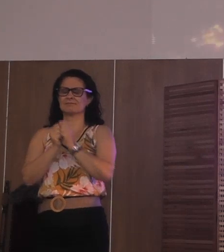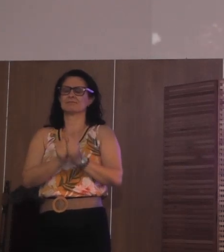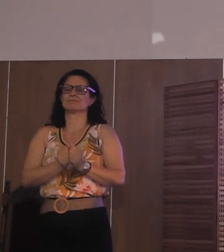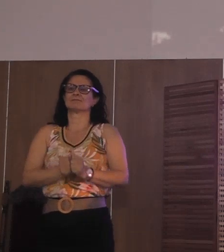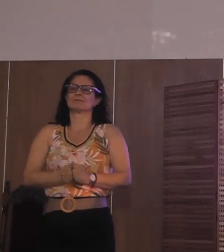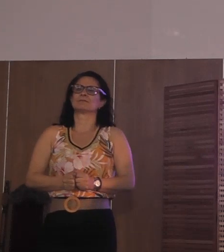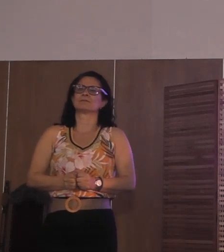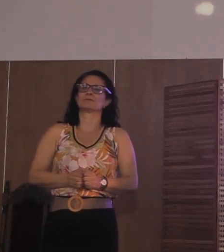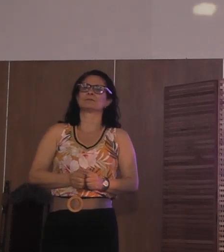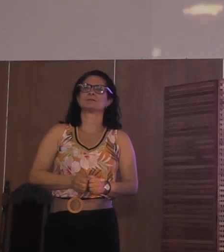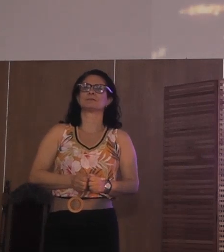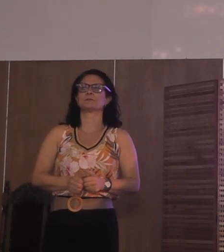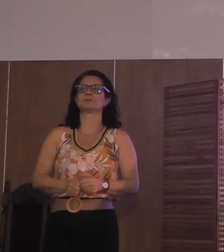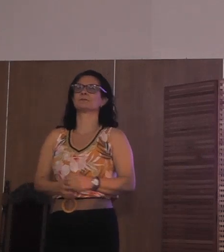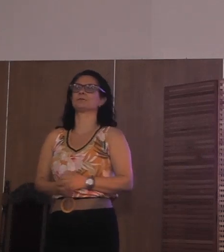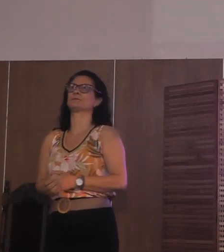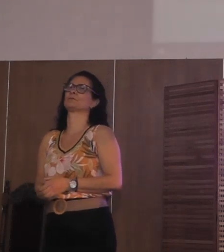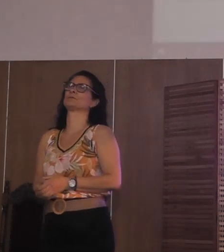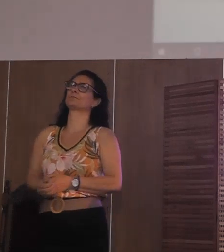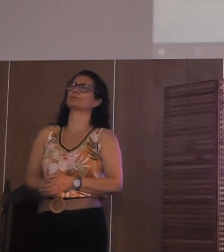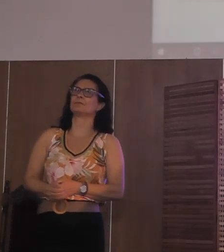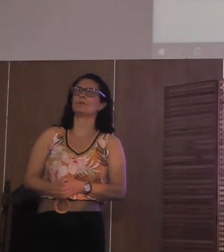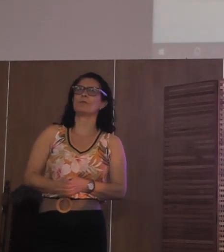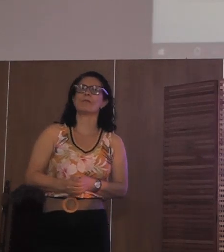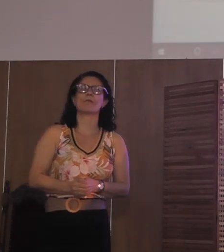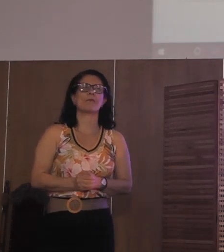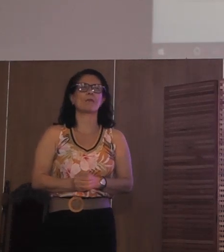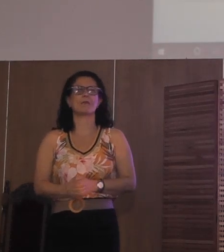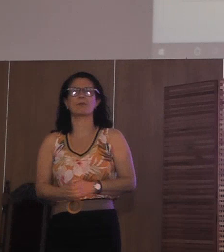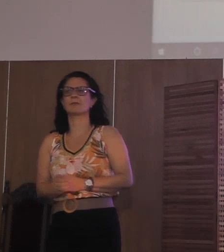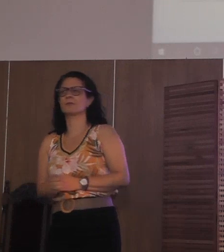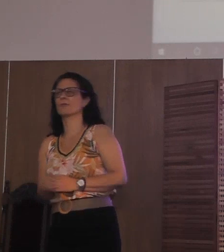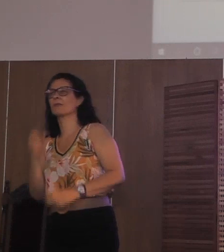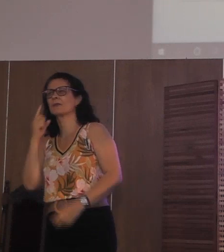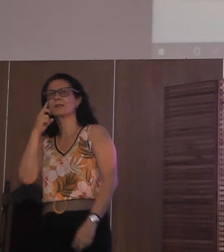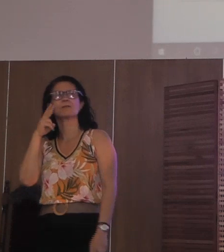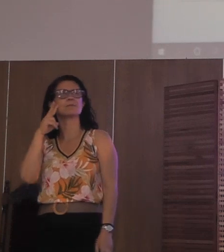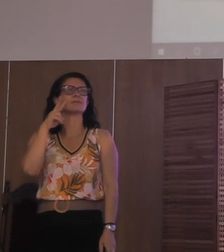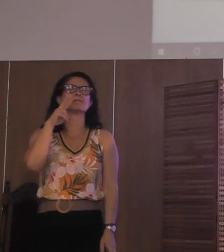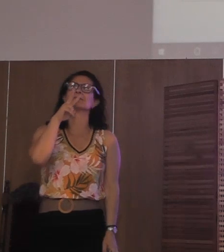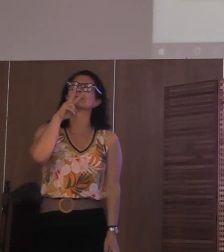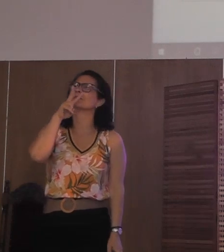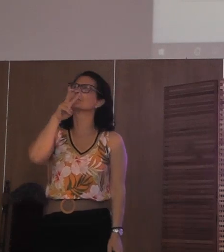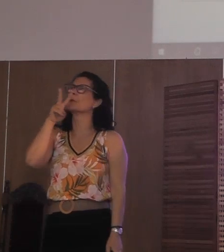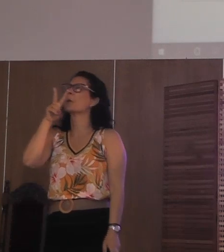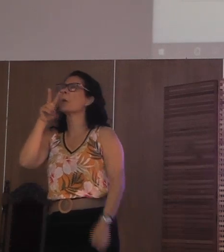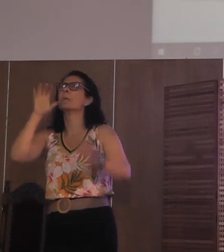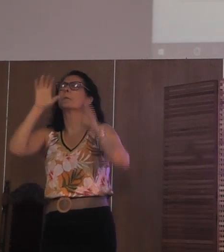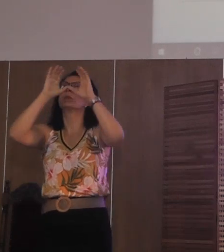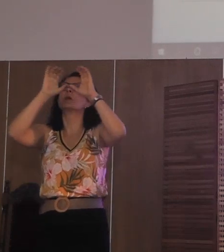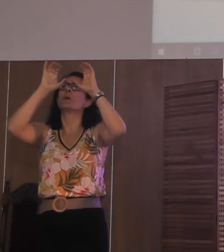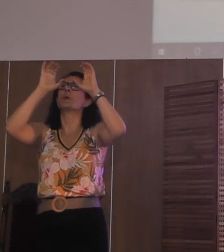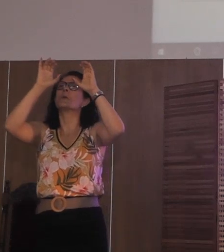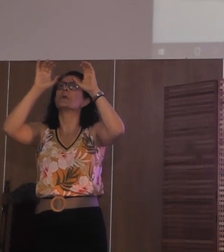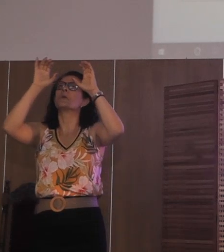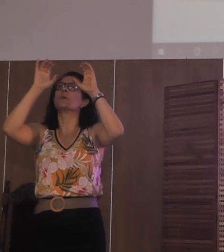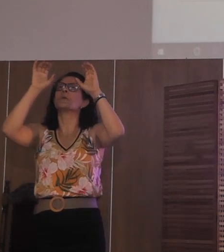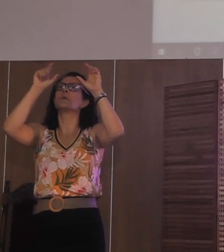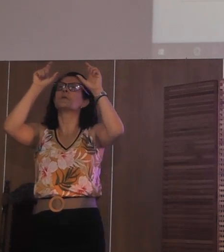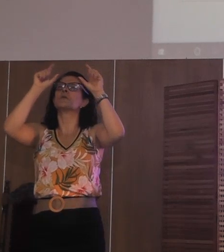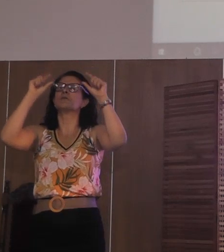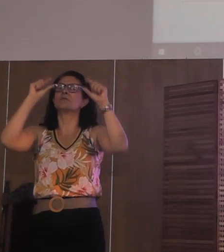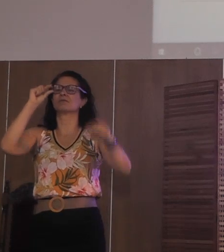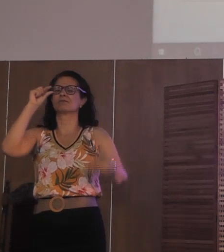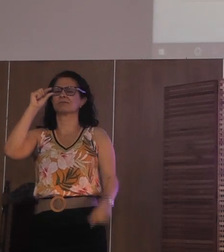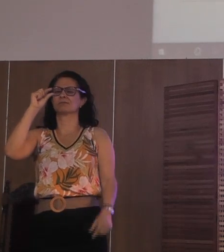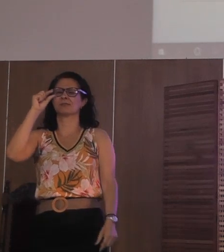Eu vejo uma pequena nuvem do tamanho da mão do homem,